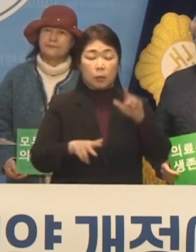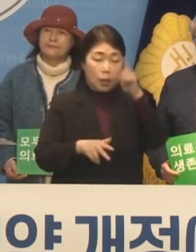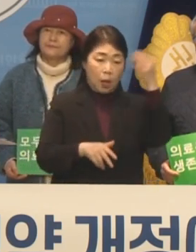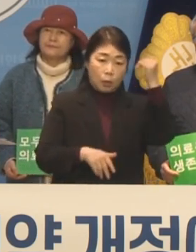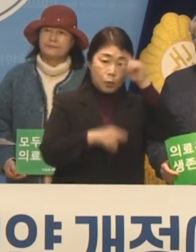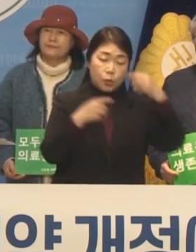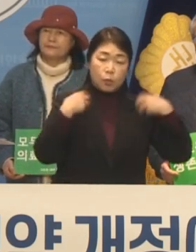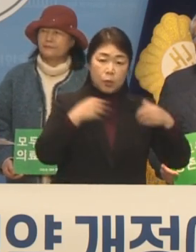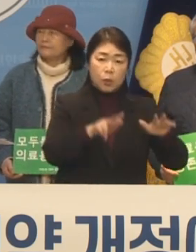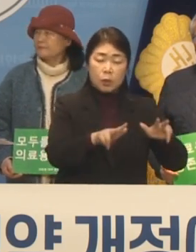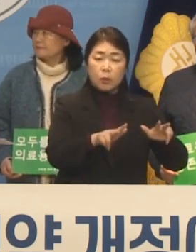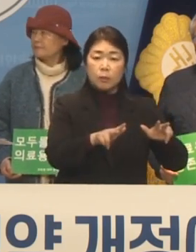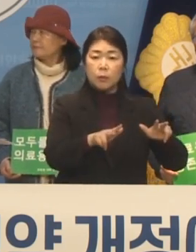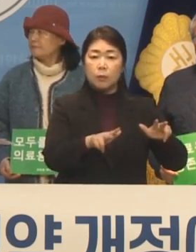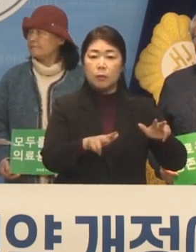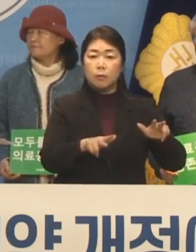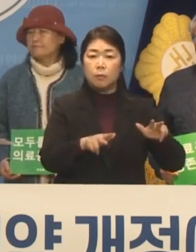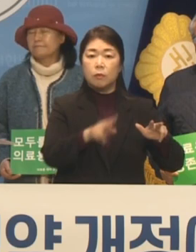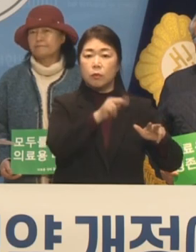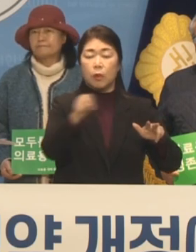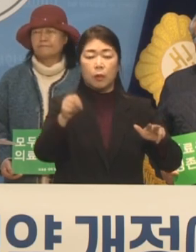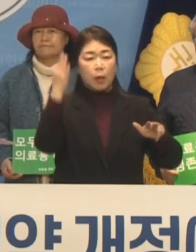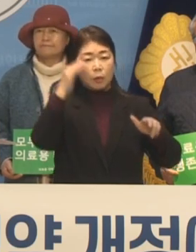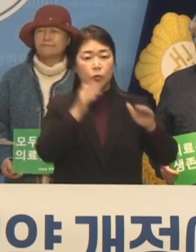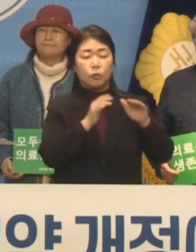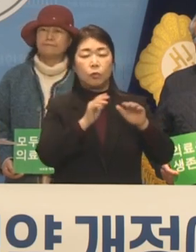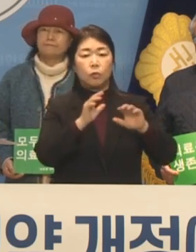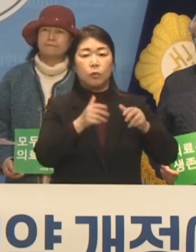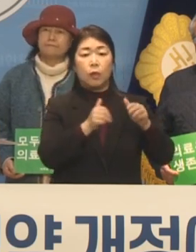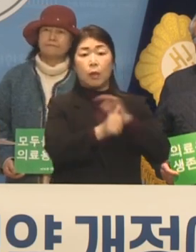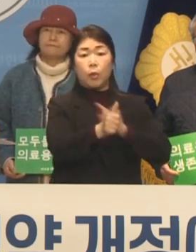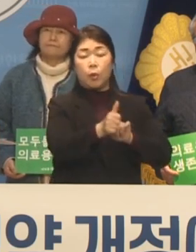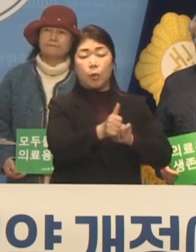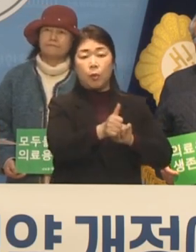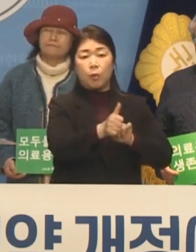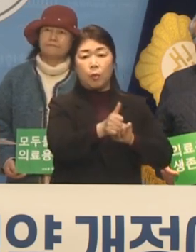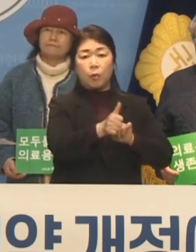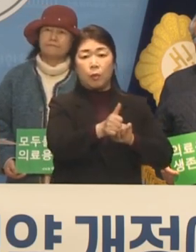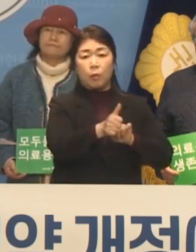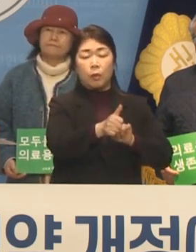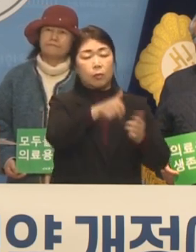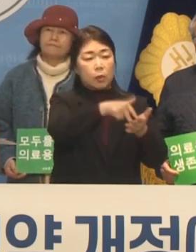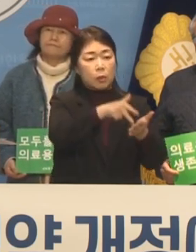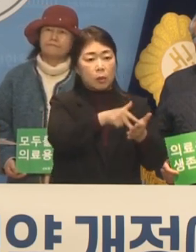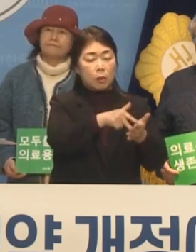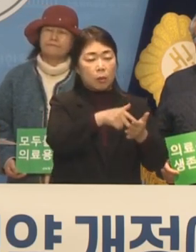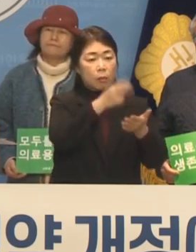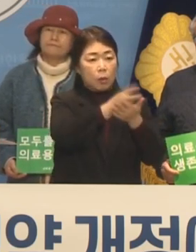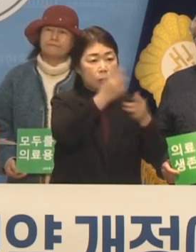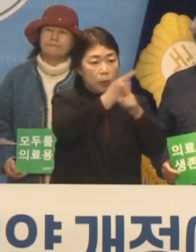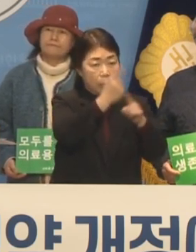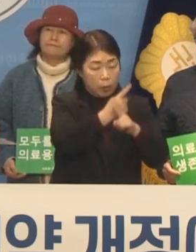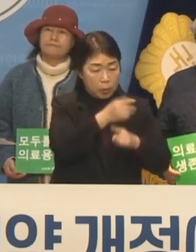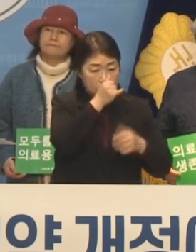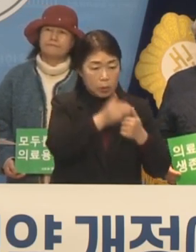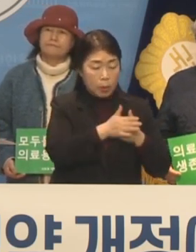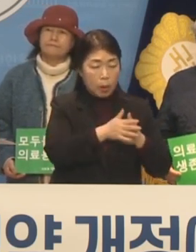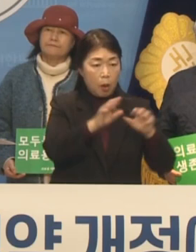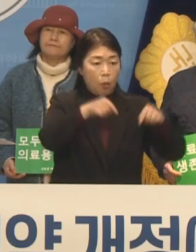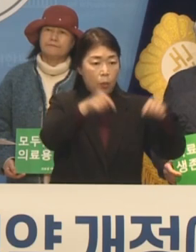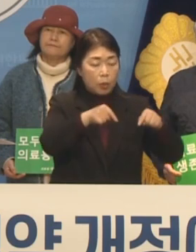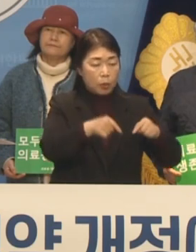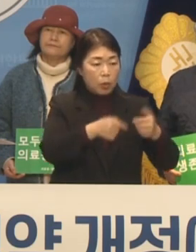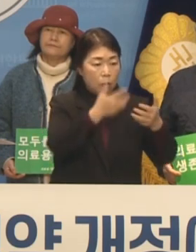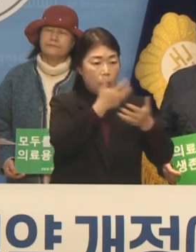정부는 이미 주 유엔 대한민국 대표부를 통해 개정된 협약의 내용을 외교부를 통해서